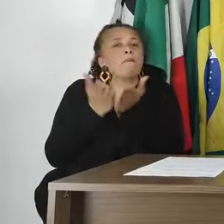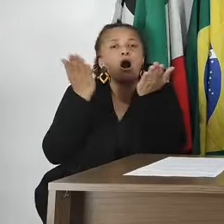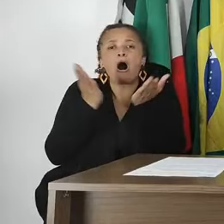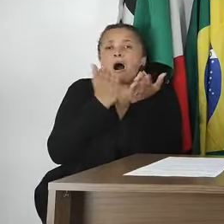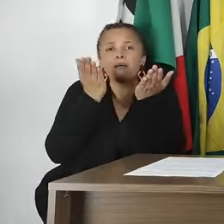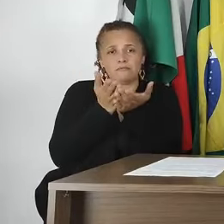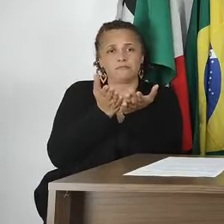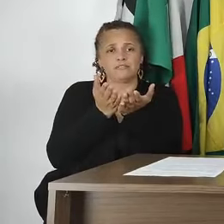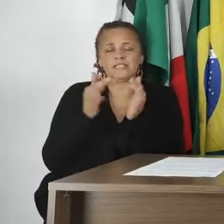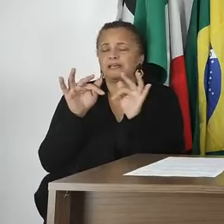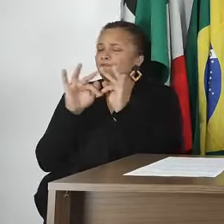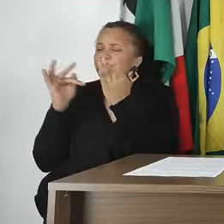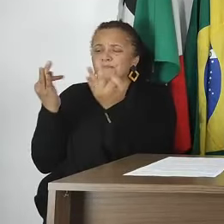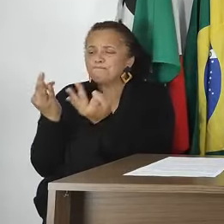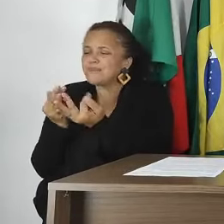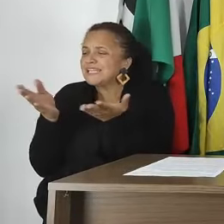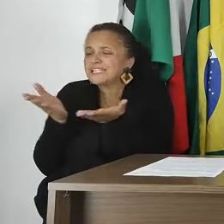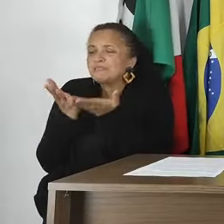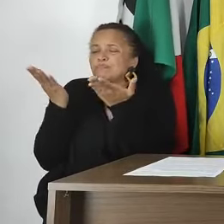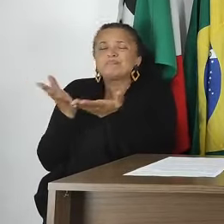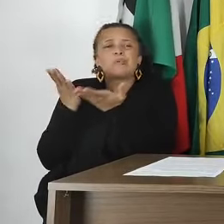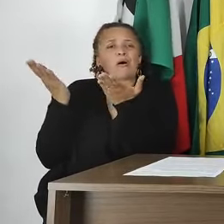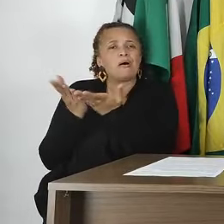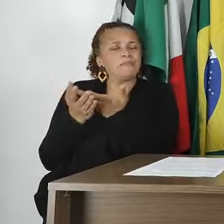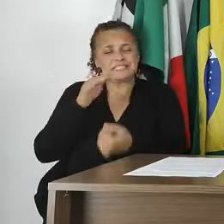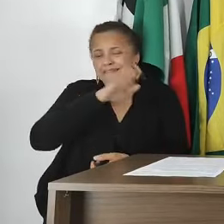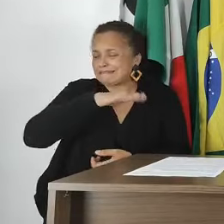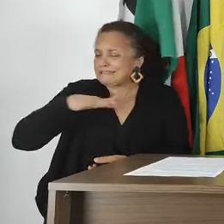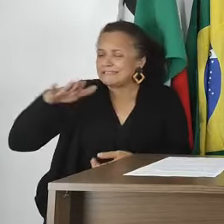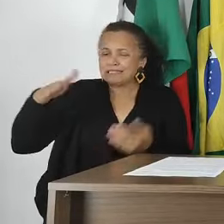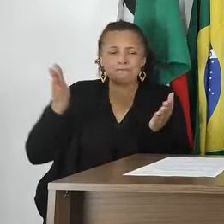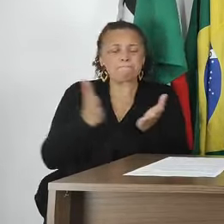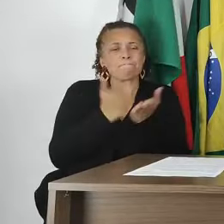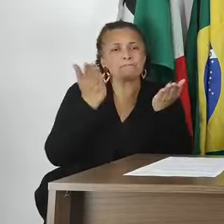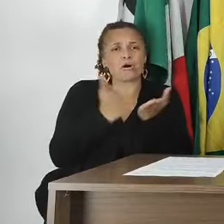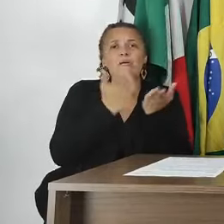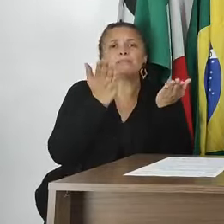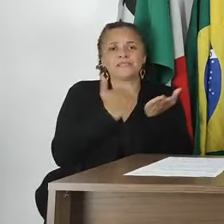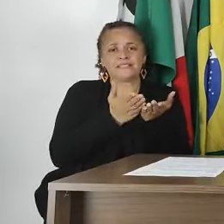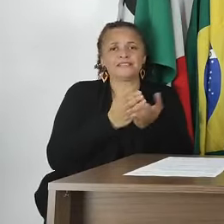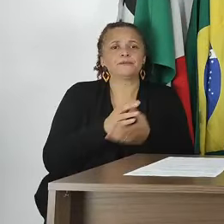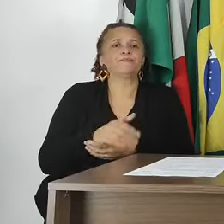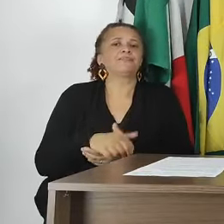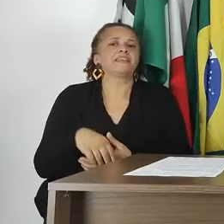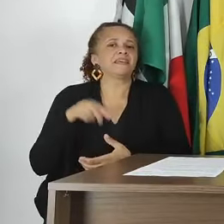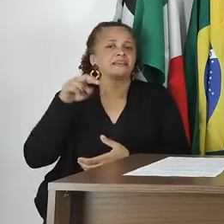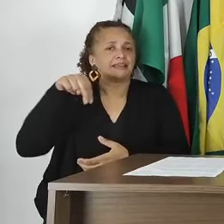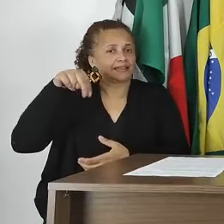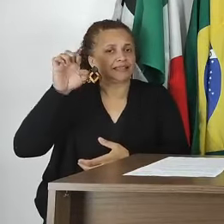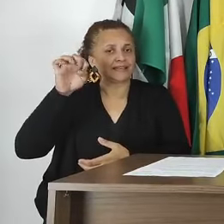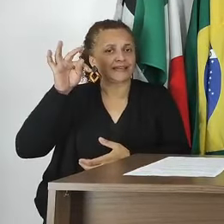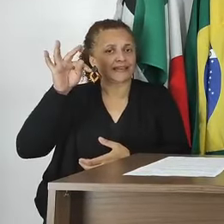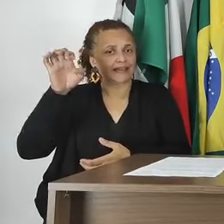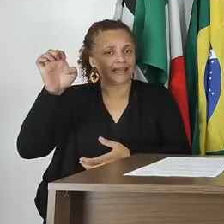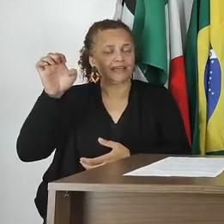aquelas famílias que estão completamente despedaçadas. Então a Ivanete está lá.